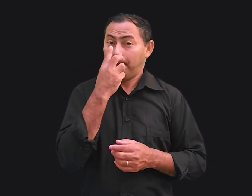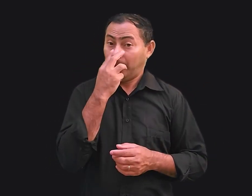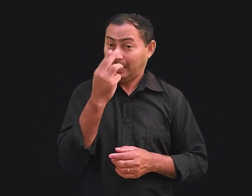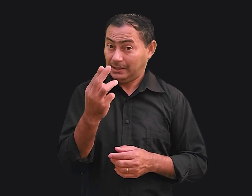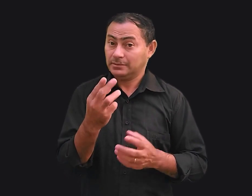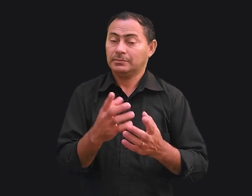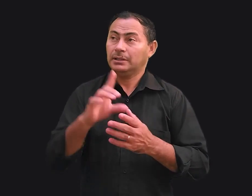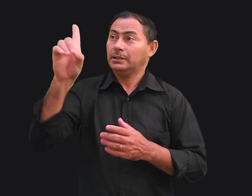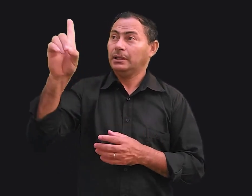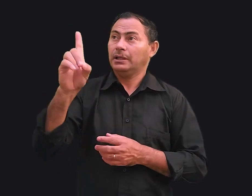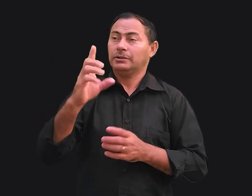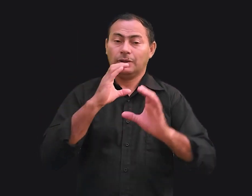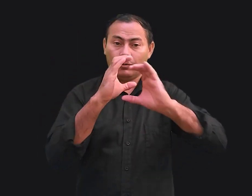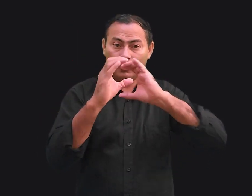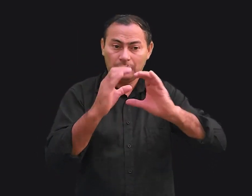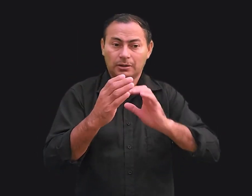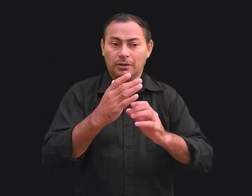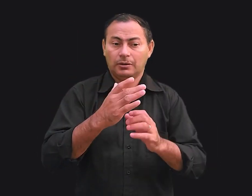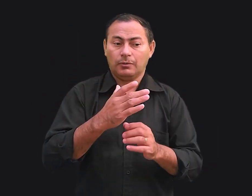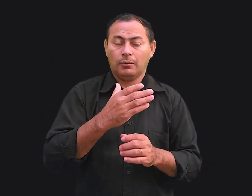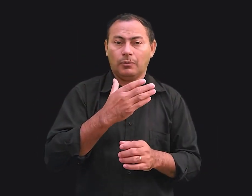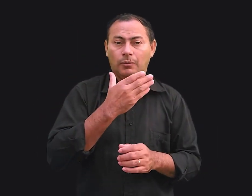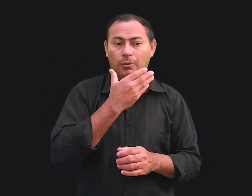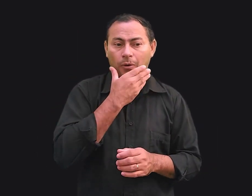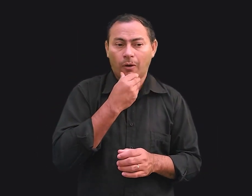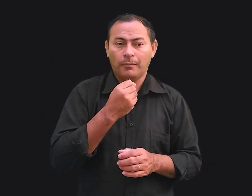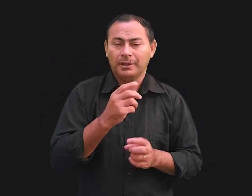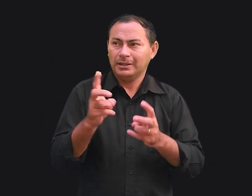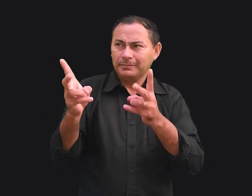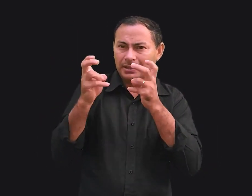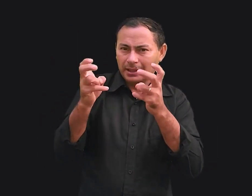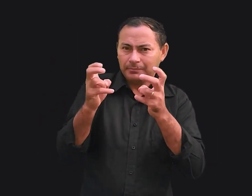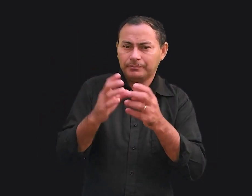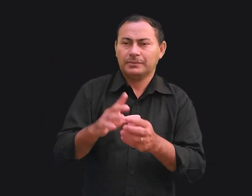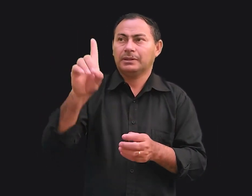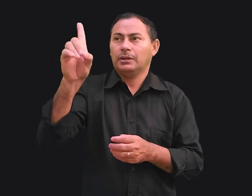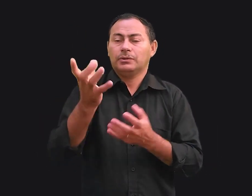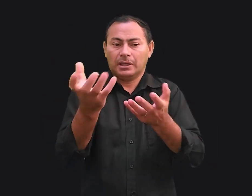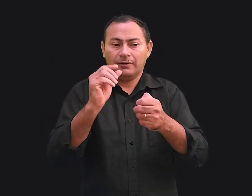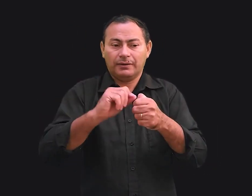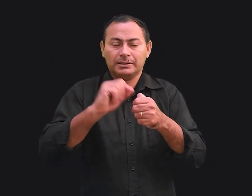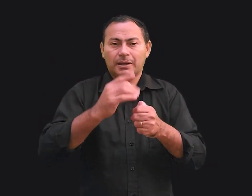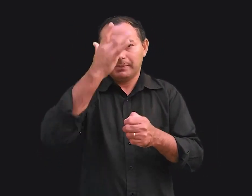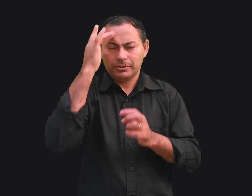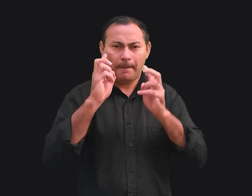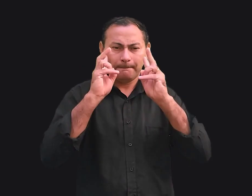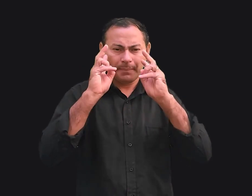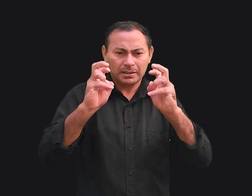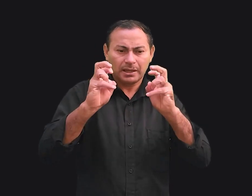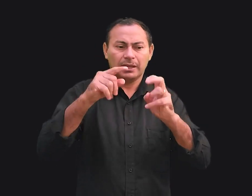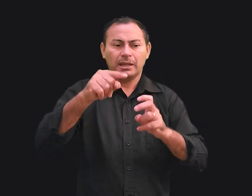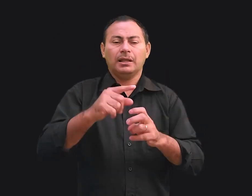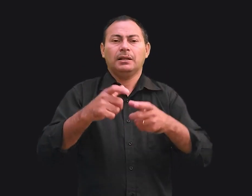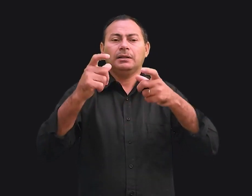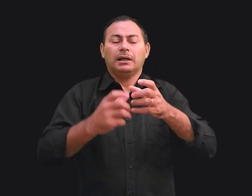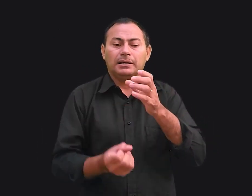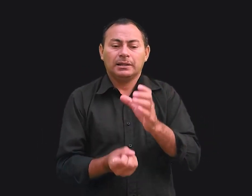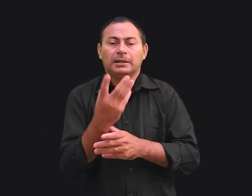ser, Deus está se comunicando com o homem e o homem nem percebe. Deus quer fazer o homem perceber que ele o está criando